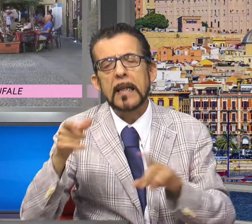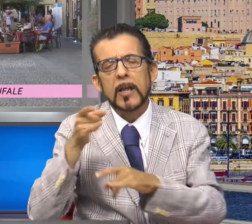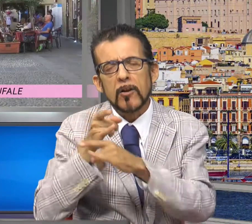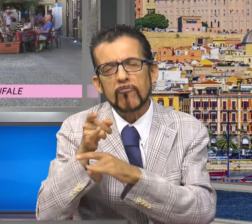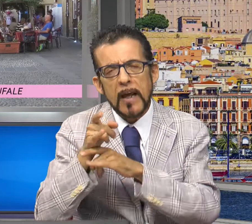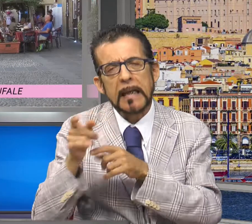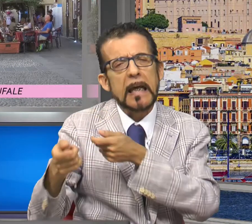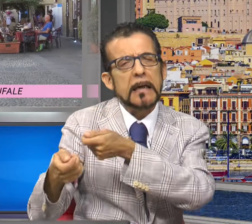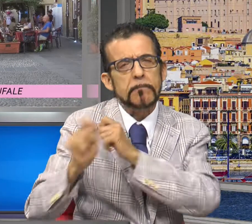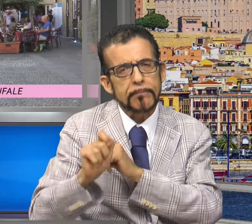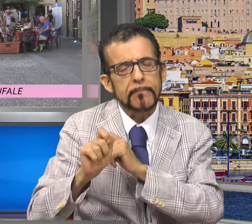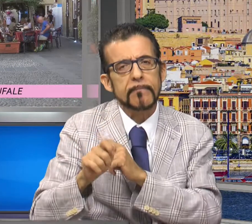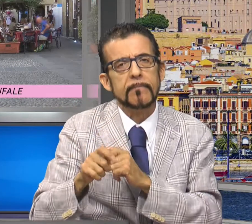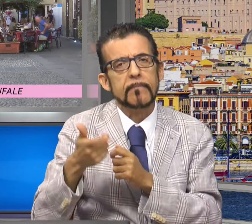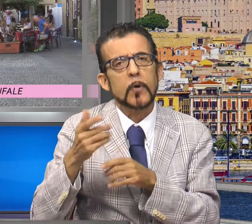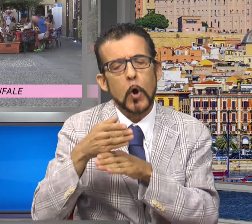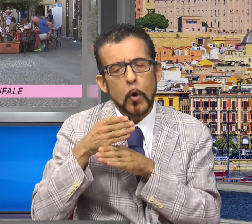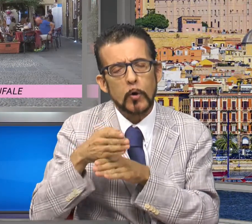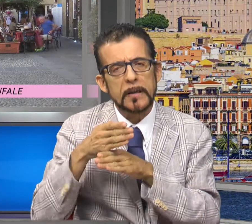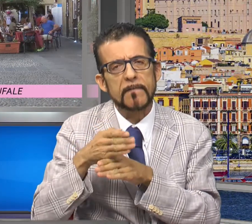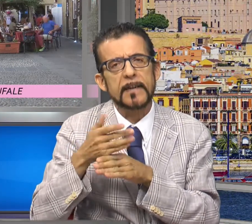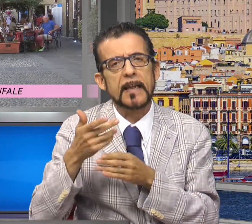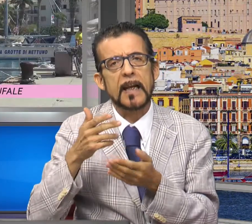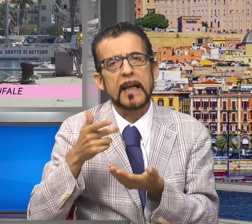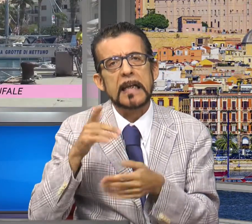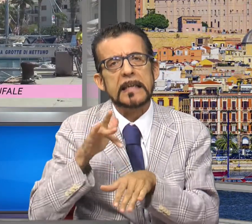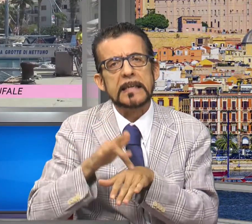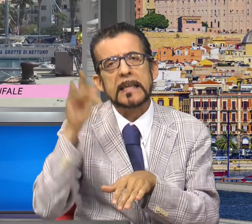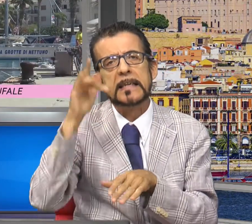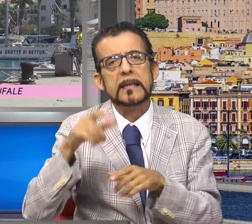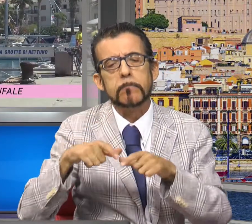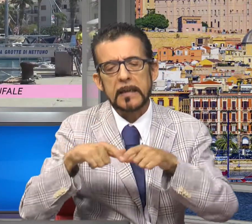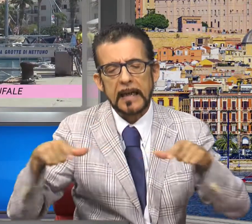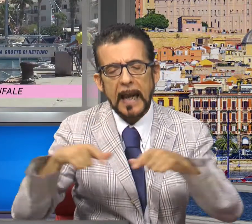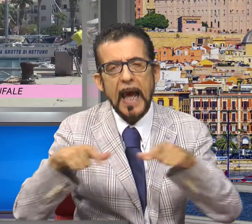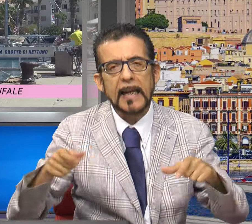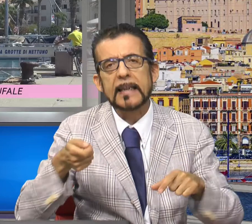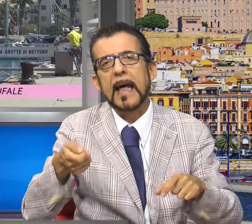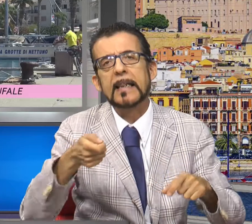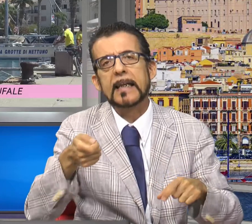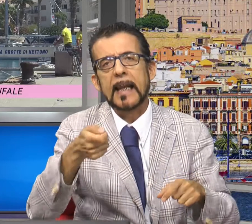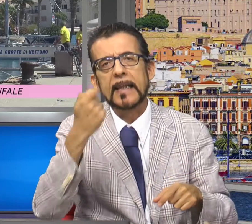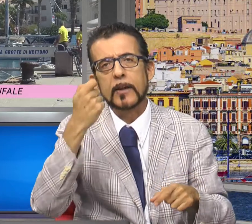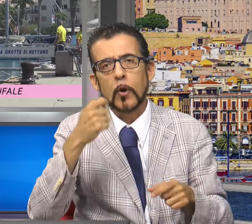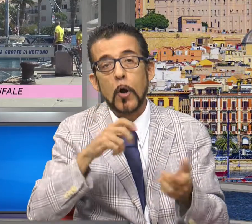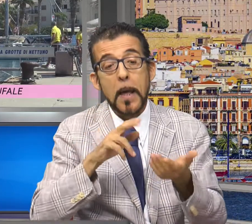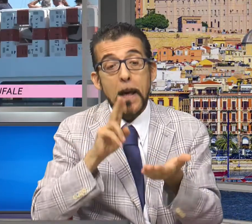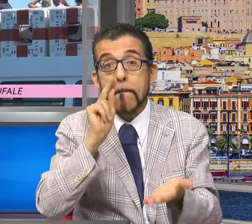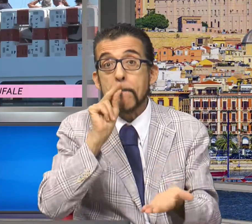vittime a condividere dati sensibili e carta di credito. Inoltre, le prenotazioni di viaggi e alloggi figurano